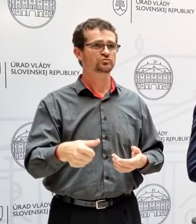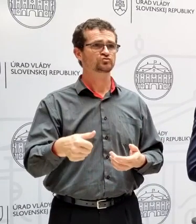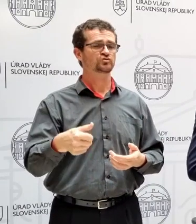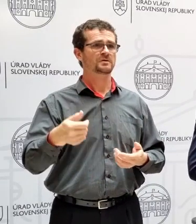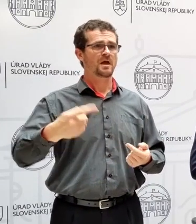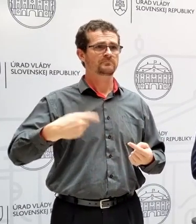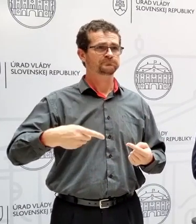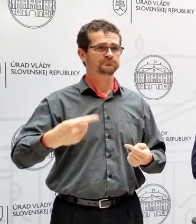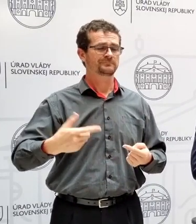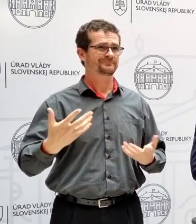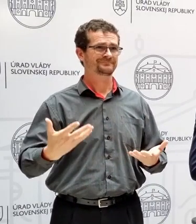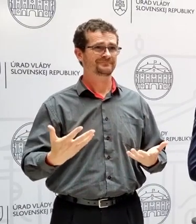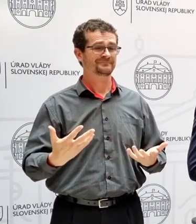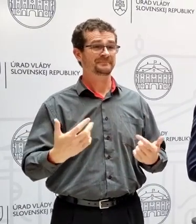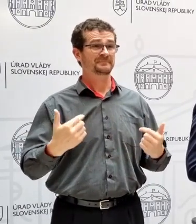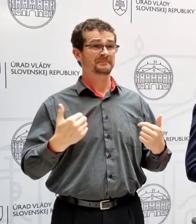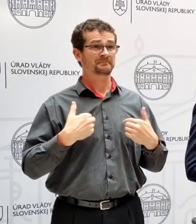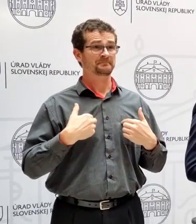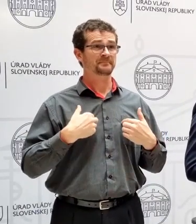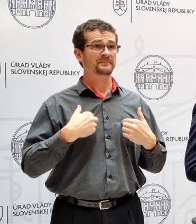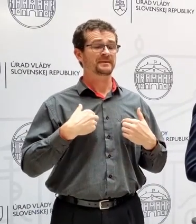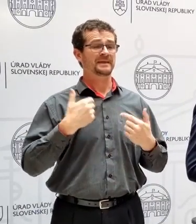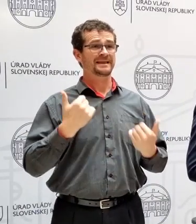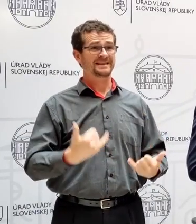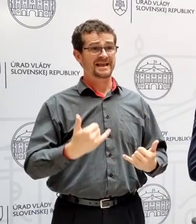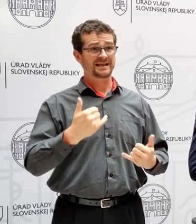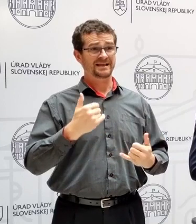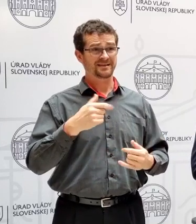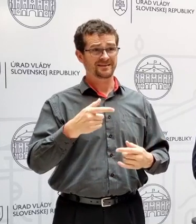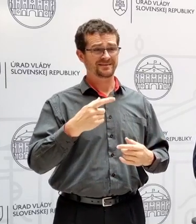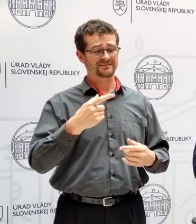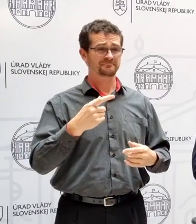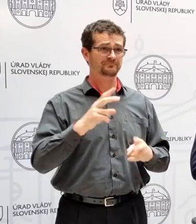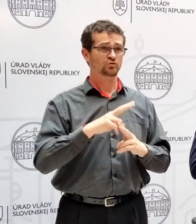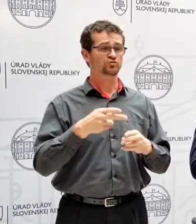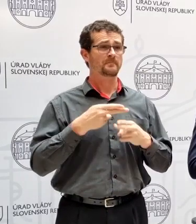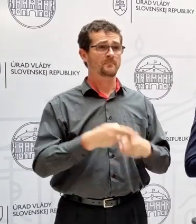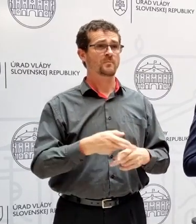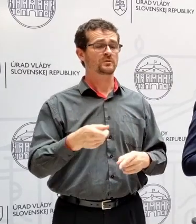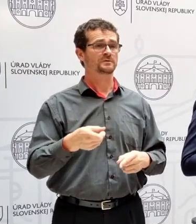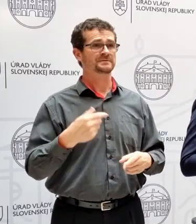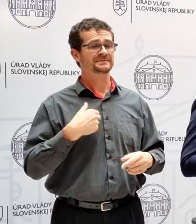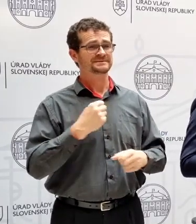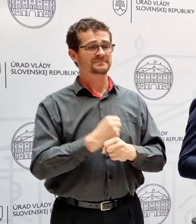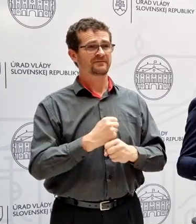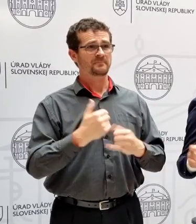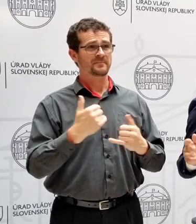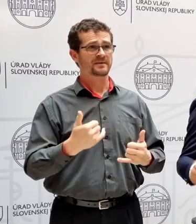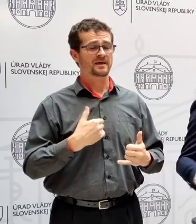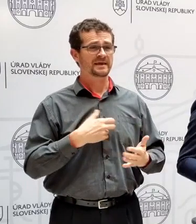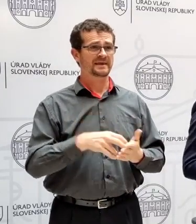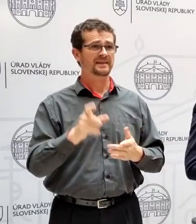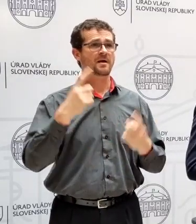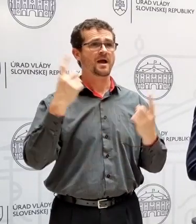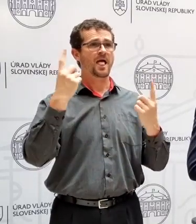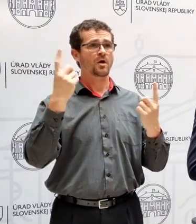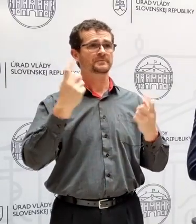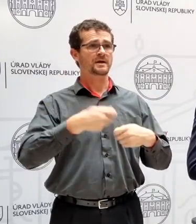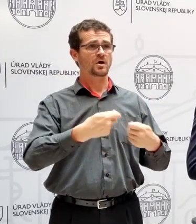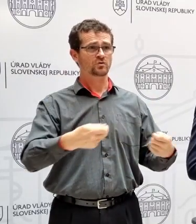ide to a sype to. My keď to preženieme teraz, aj pri tej teoreticky pri tej pomoci, že by sme chceli akože ísť a